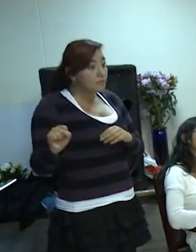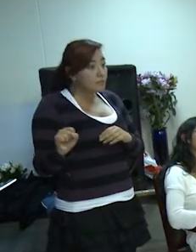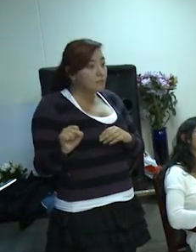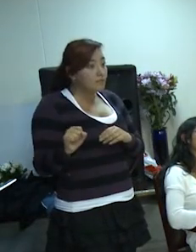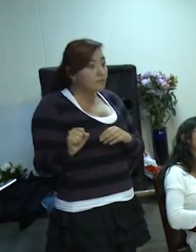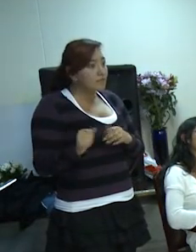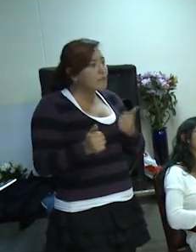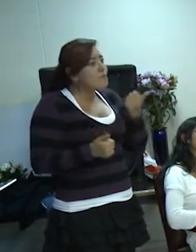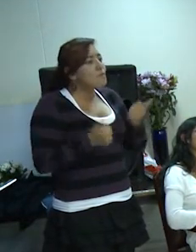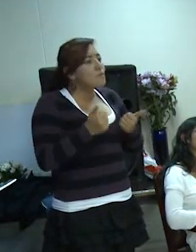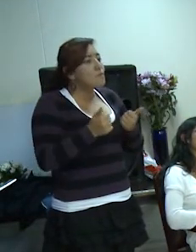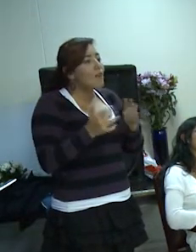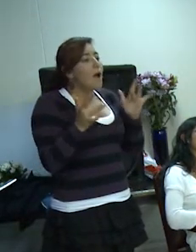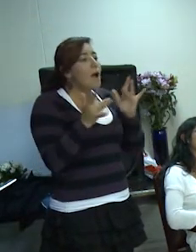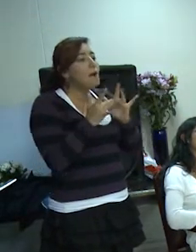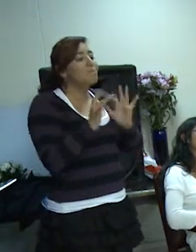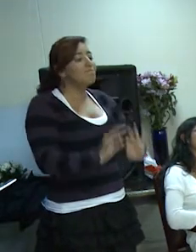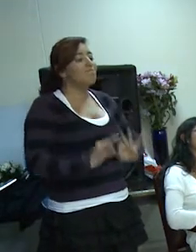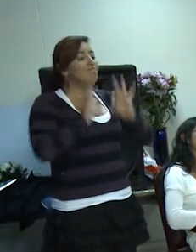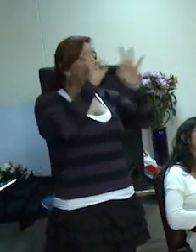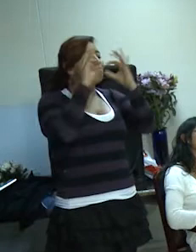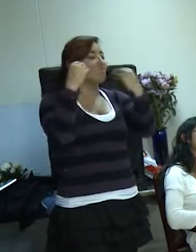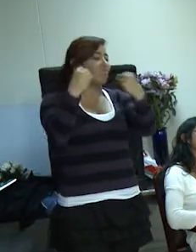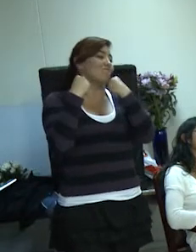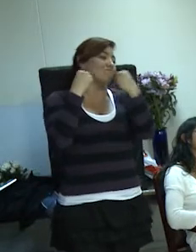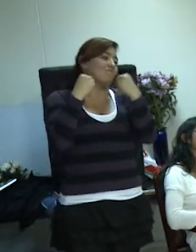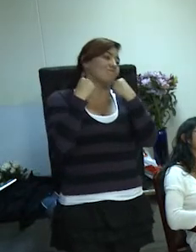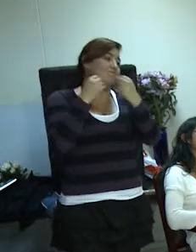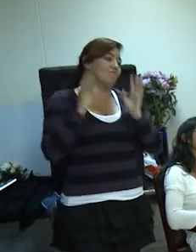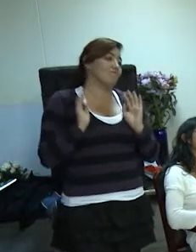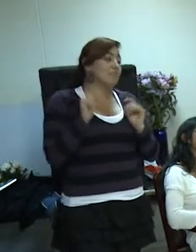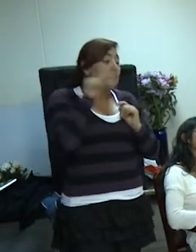está en la calidad de nuestra formación.